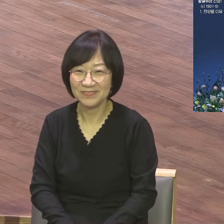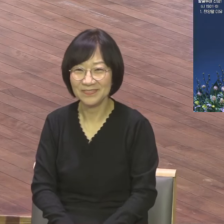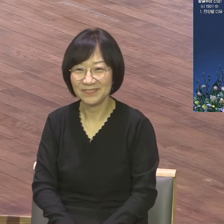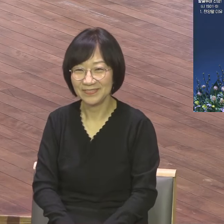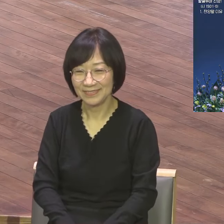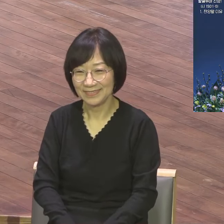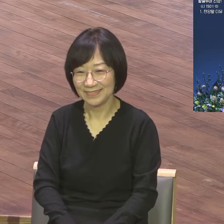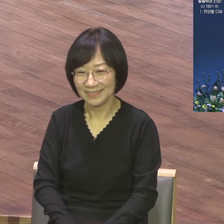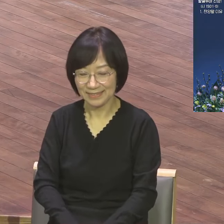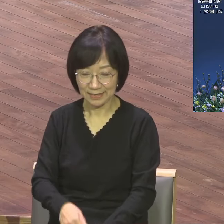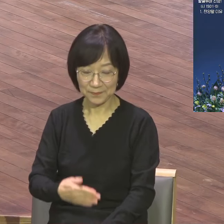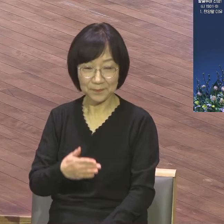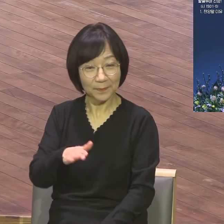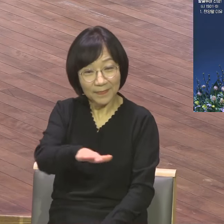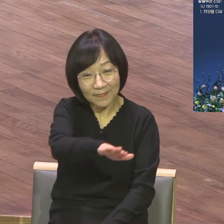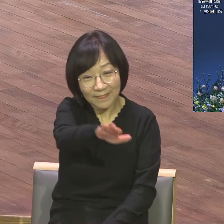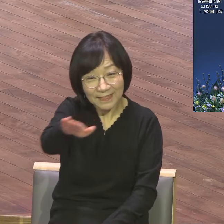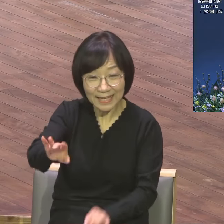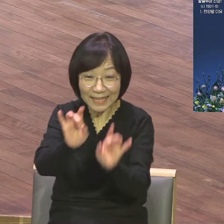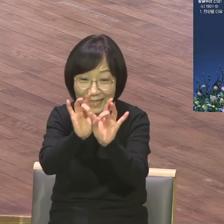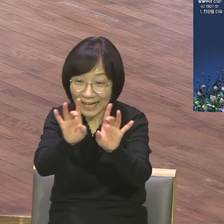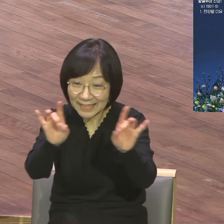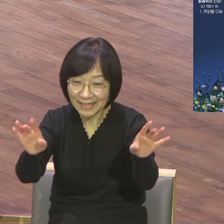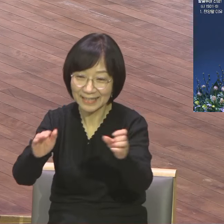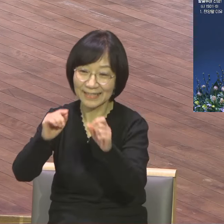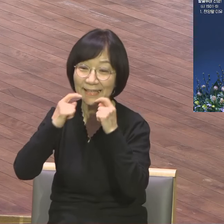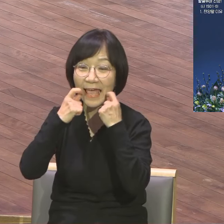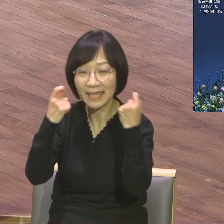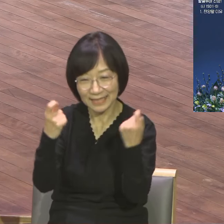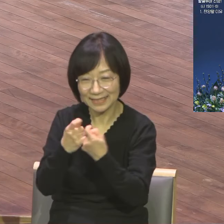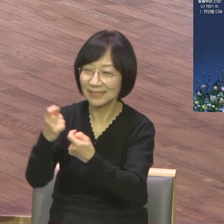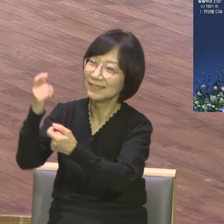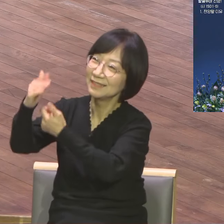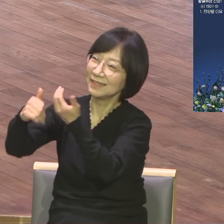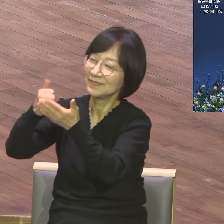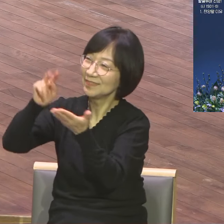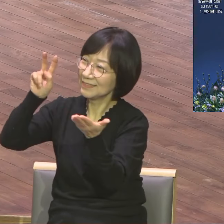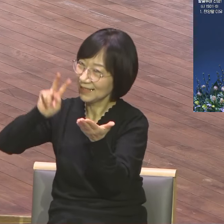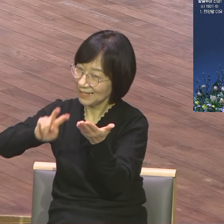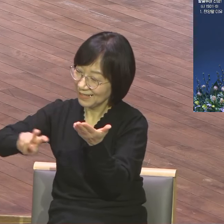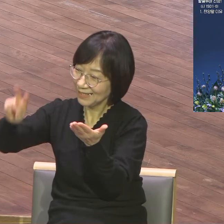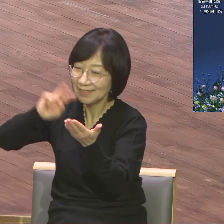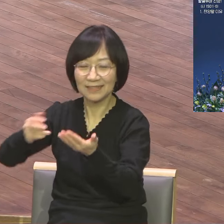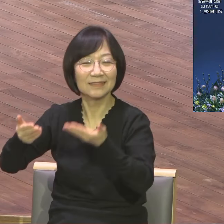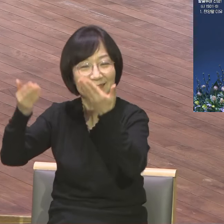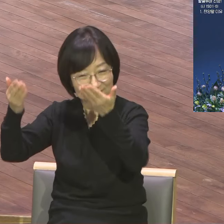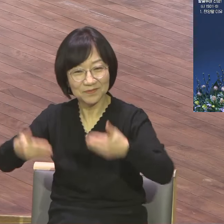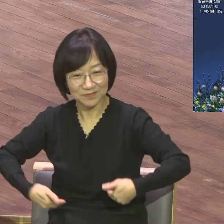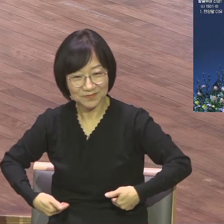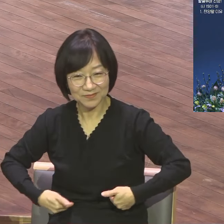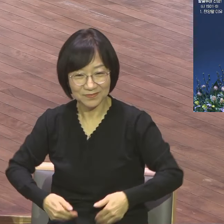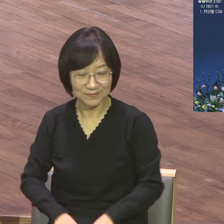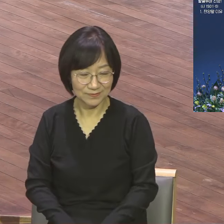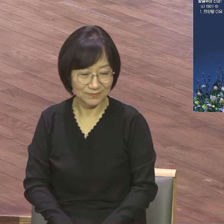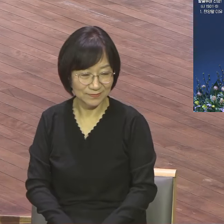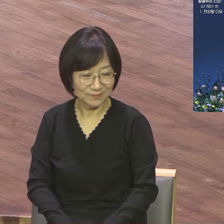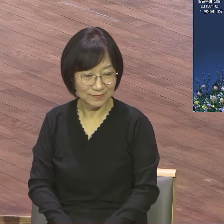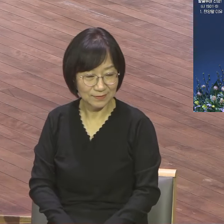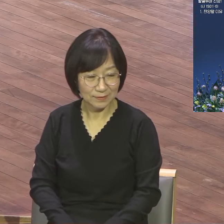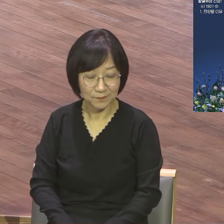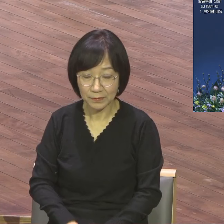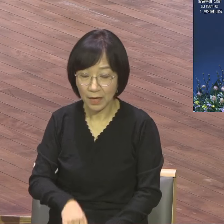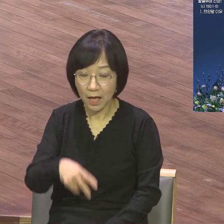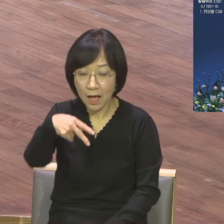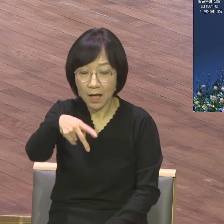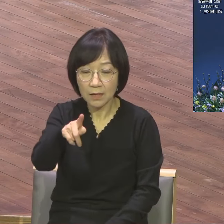성소에서 내 개인이 하나님의 찬양을 부르면 허감이 싹 물러갑니다. 이 시편 기자는 성소에서 찬양할